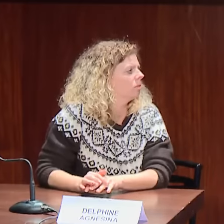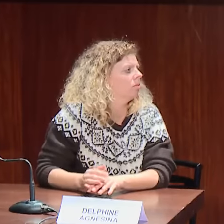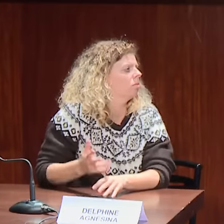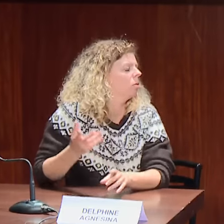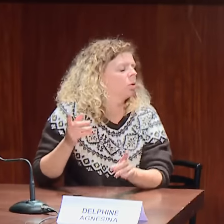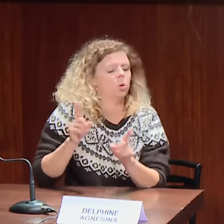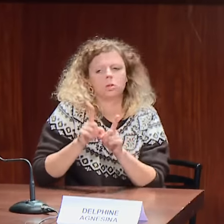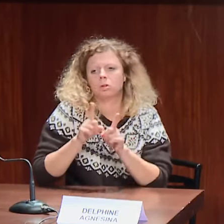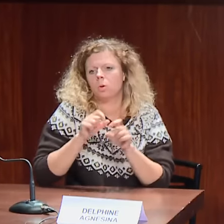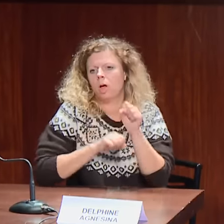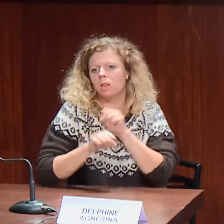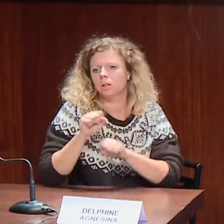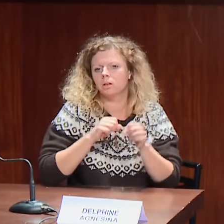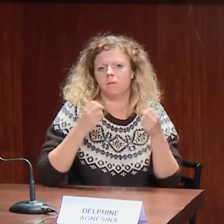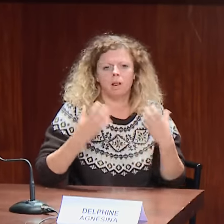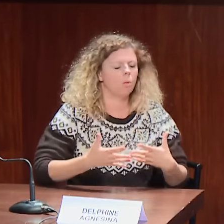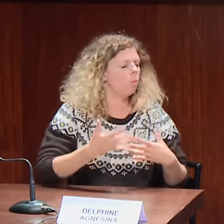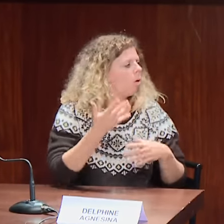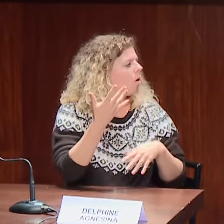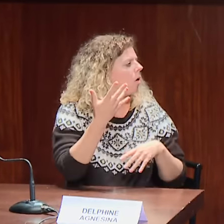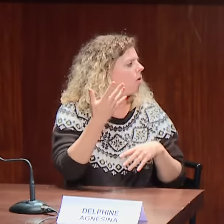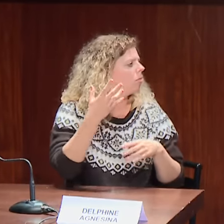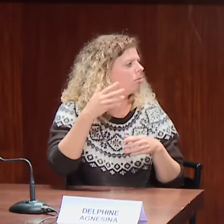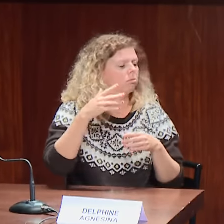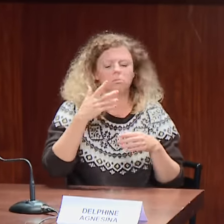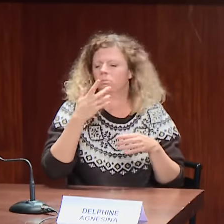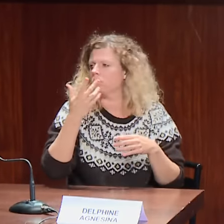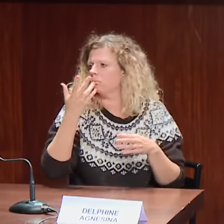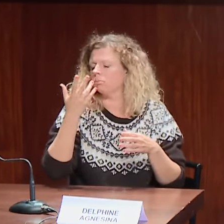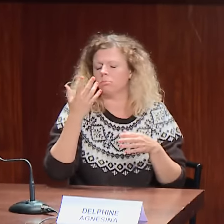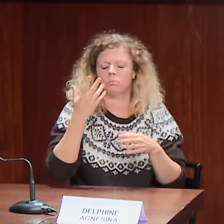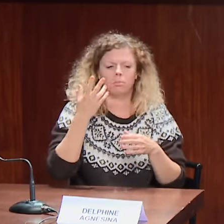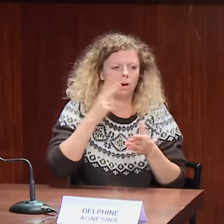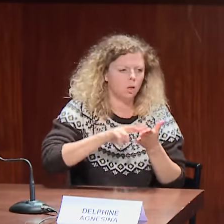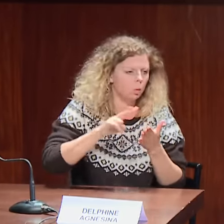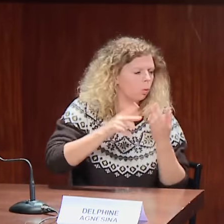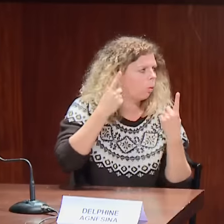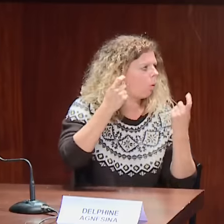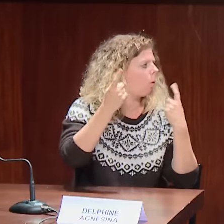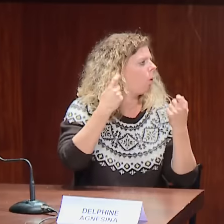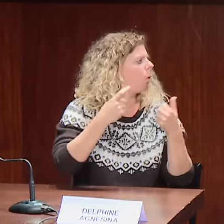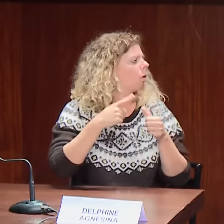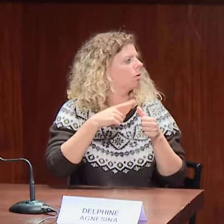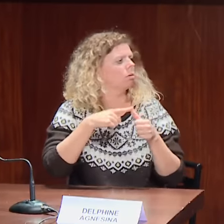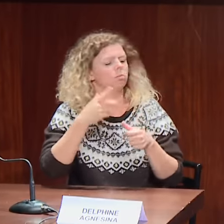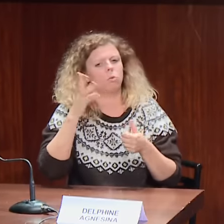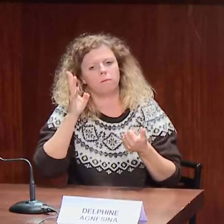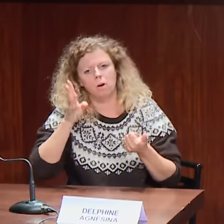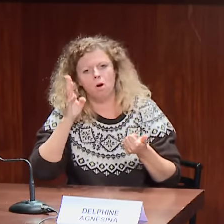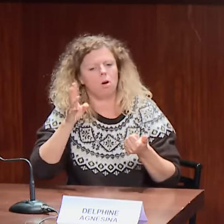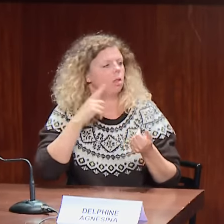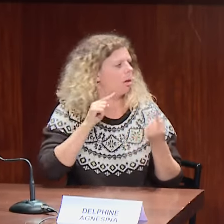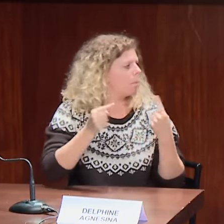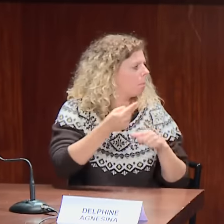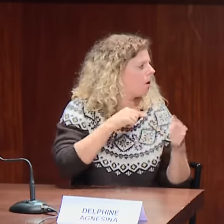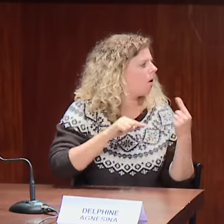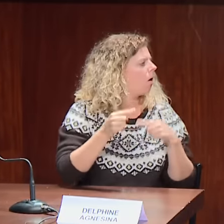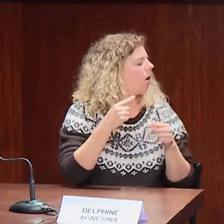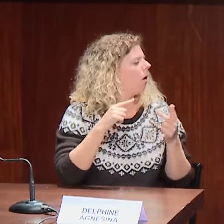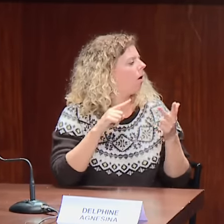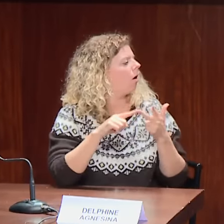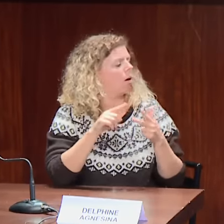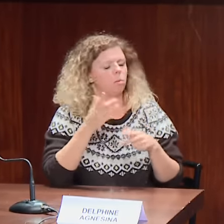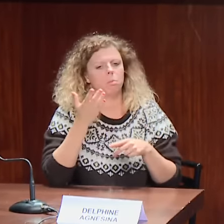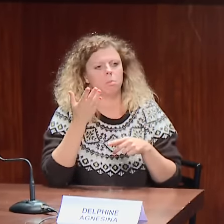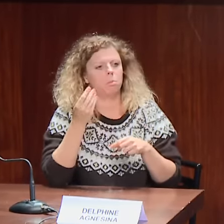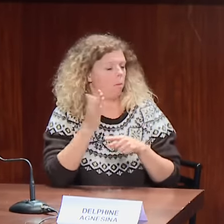entendant. Et c'est important pour nous de pouvoir montrer ce modèle-là. Bon, on organise aussi des événements, des lectures de contes, des